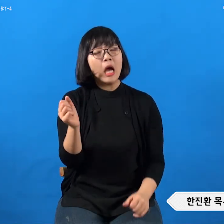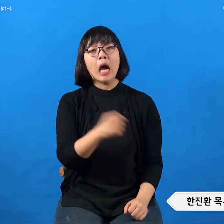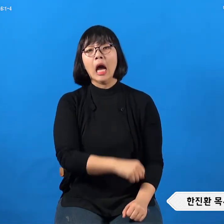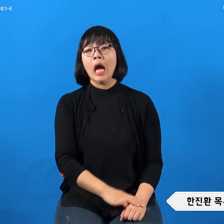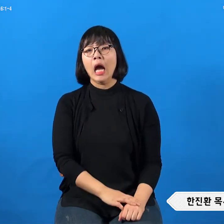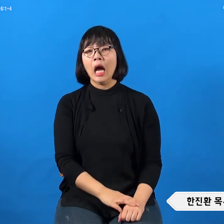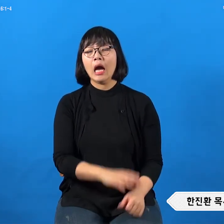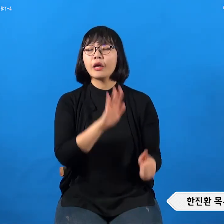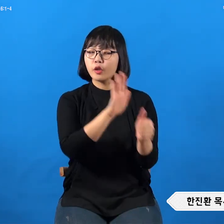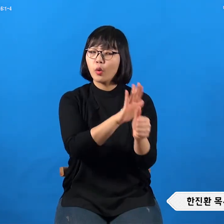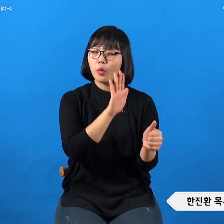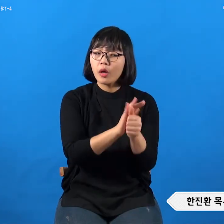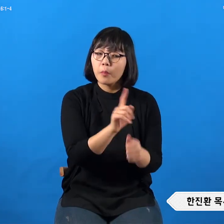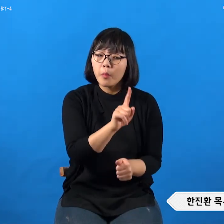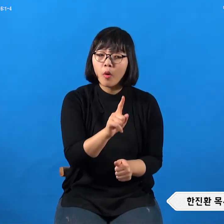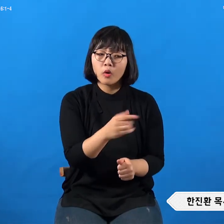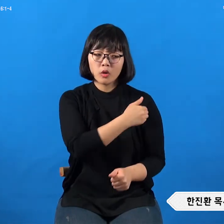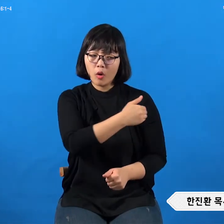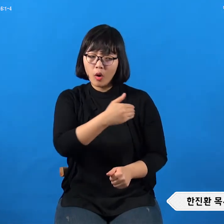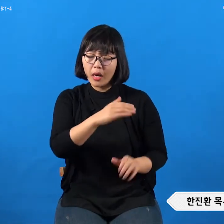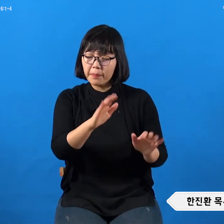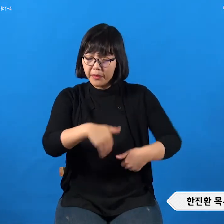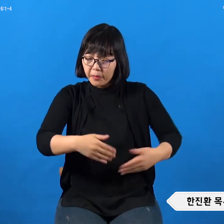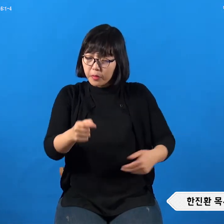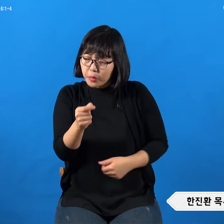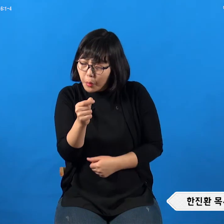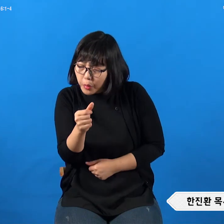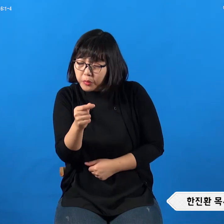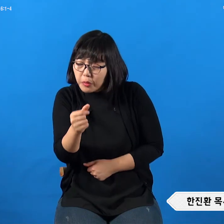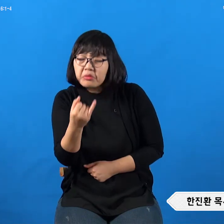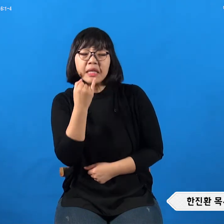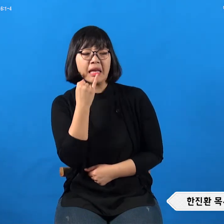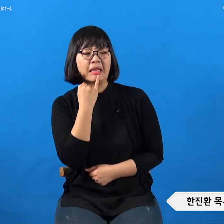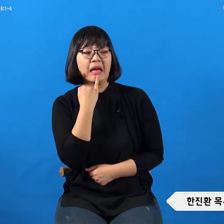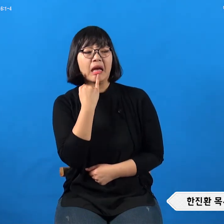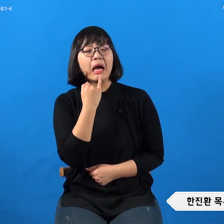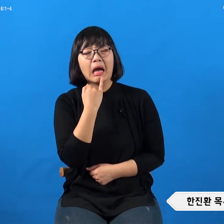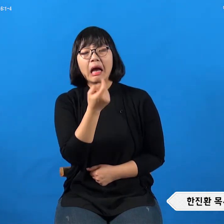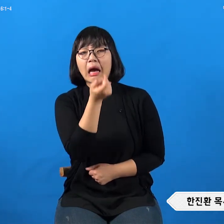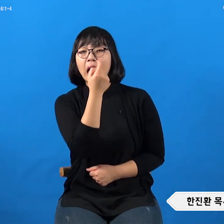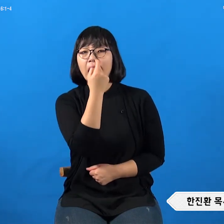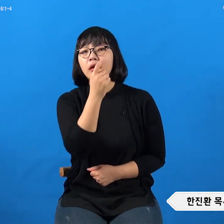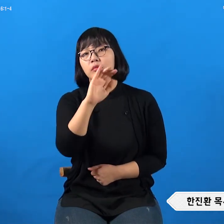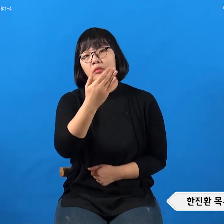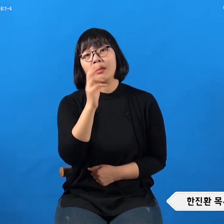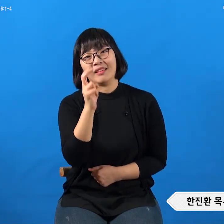본래 최소한도로 작게 하는 것이구나. 그렇게 그것부터 배우지 않겠습니까?